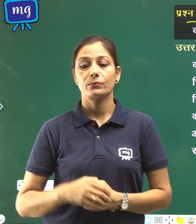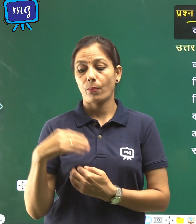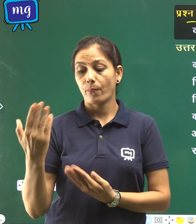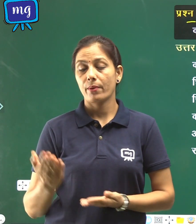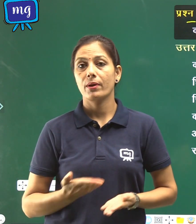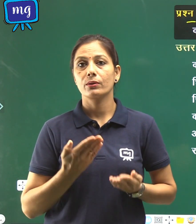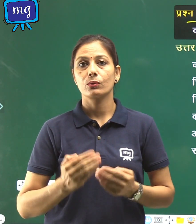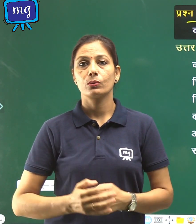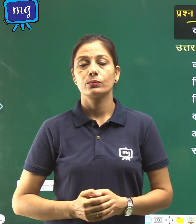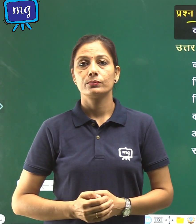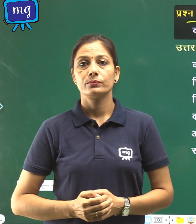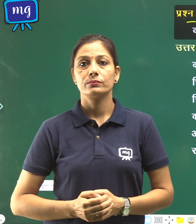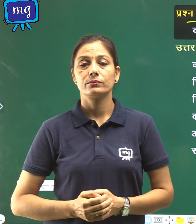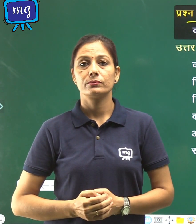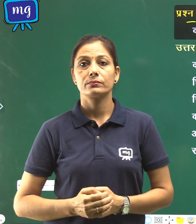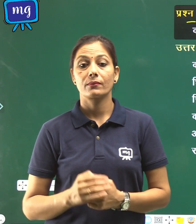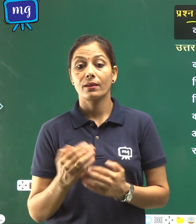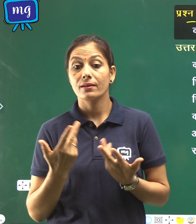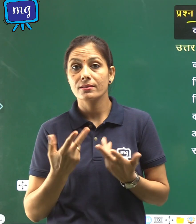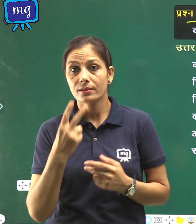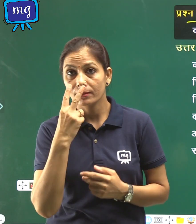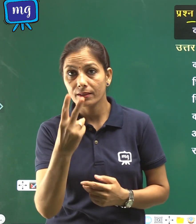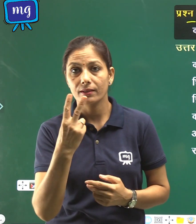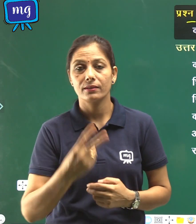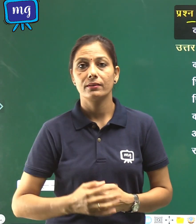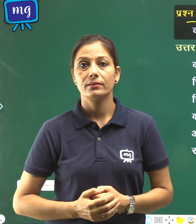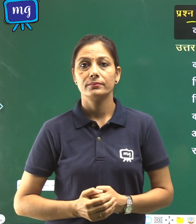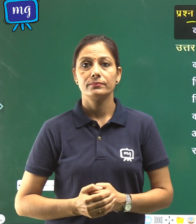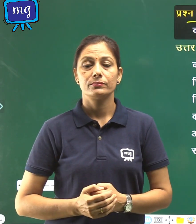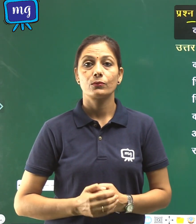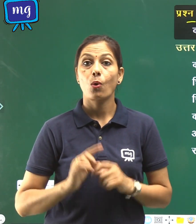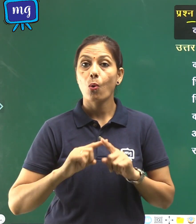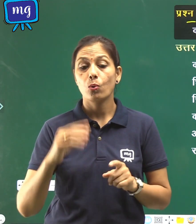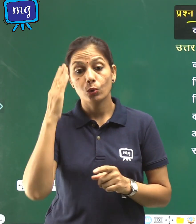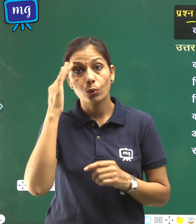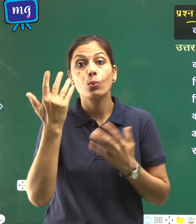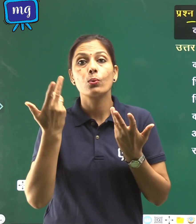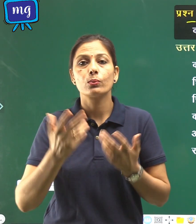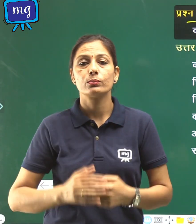मेहमान को किस तरह देखा और क्यों।